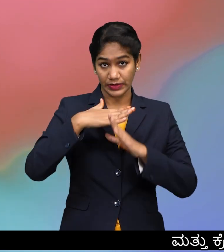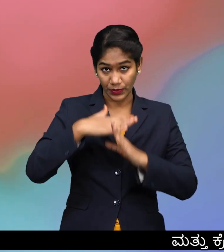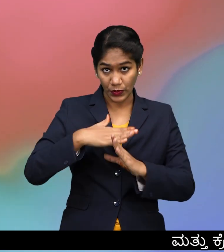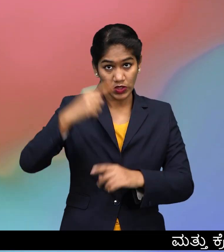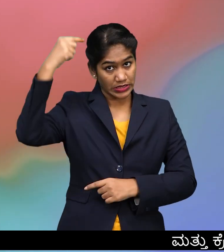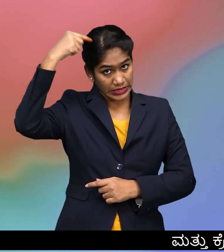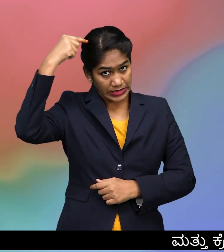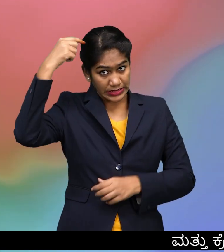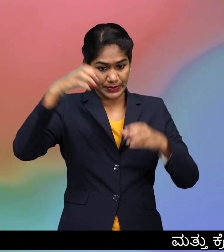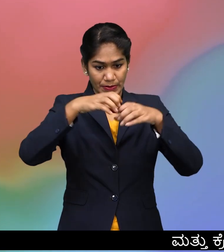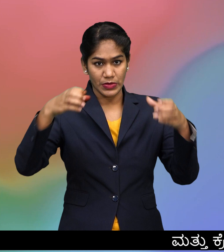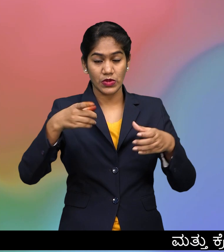ಮತ್ತು ಕ್ರೇನಿಯಂ ಜೊತೆಗೆ